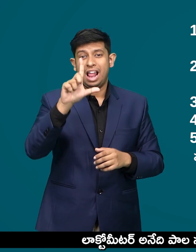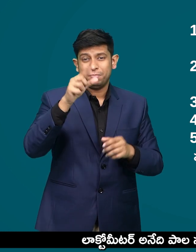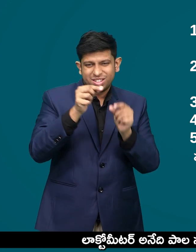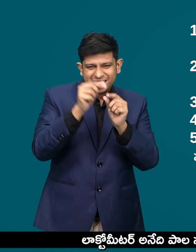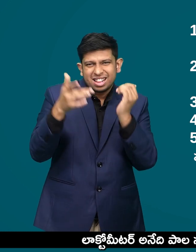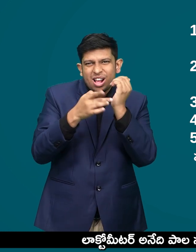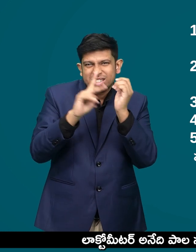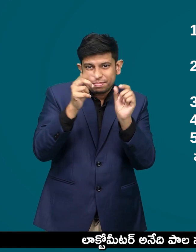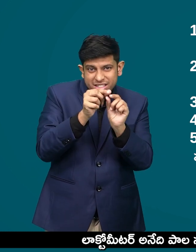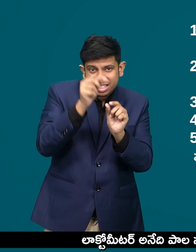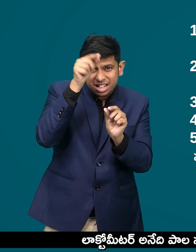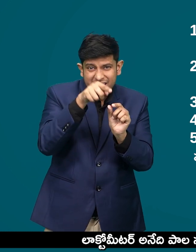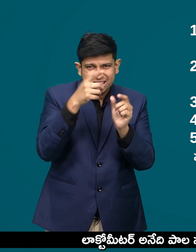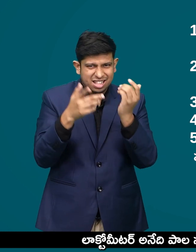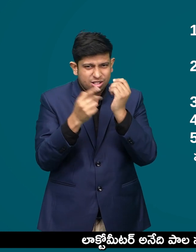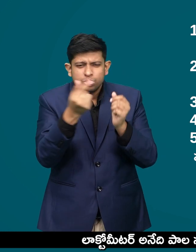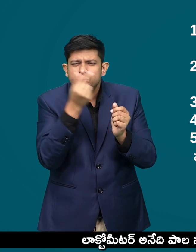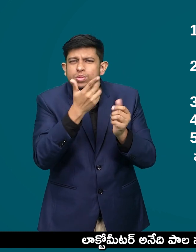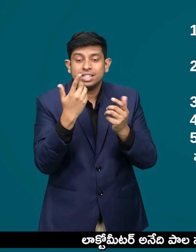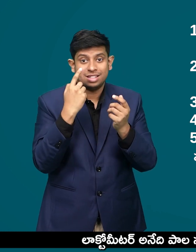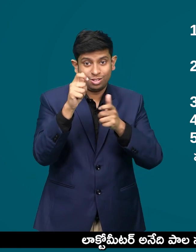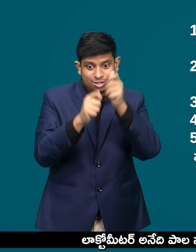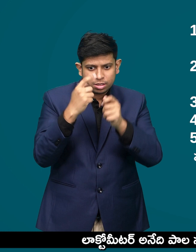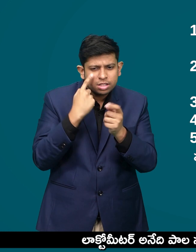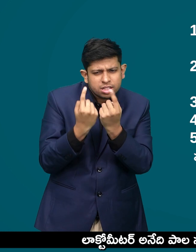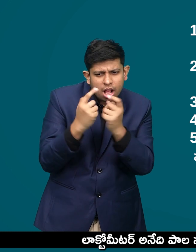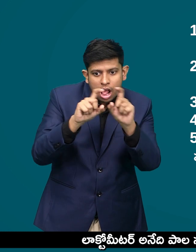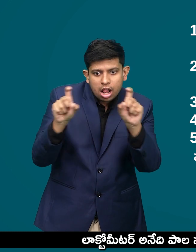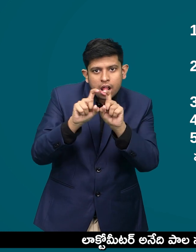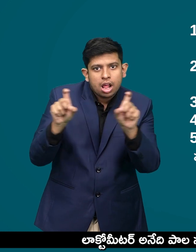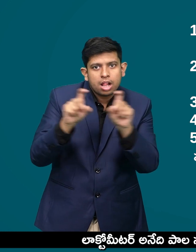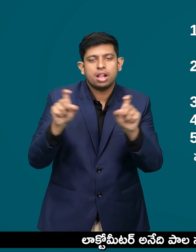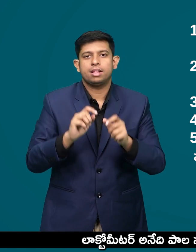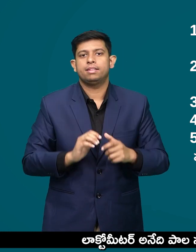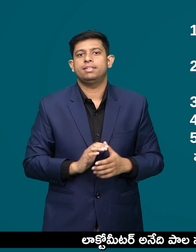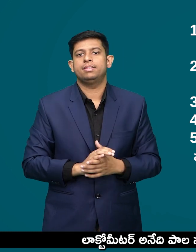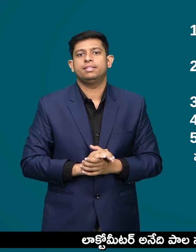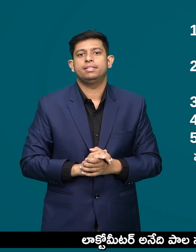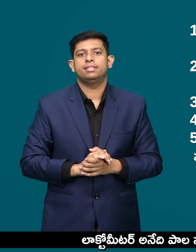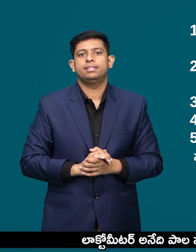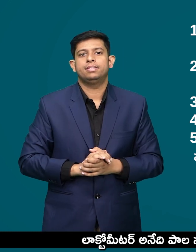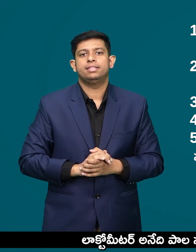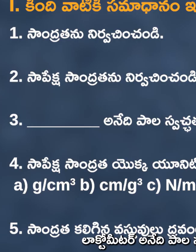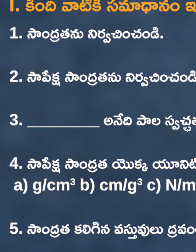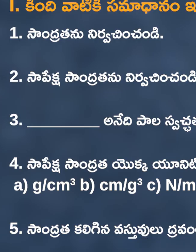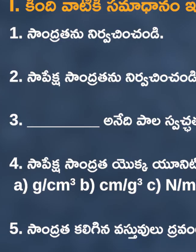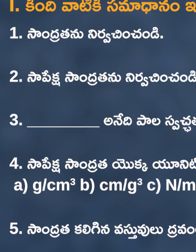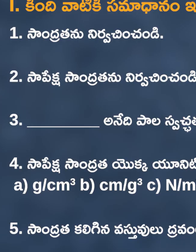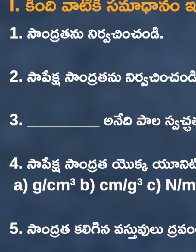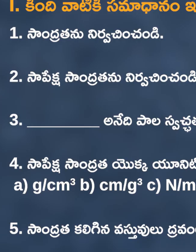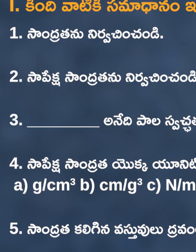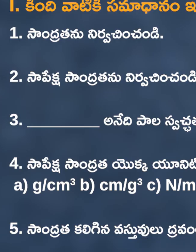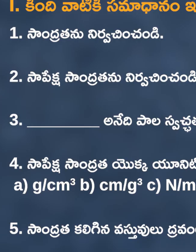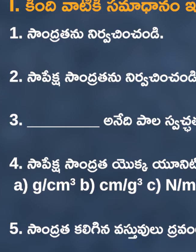5. లాక్టోమీటర్ అనేది పాల స్వచ్ఛతను తనిఖీ చేయడానికి ఉపయోగించే పరికరం.